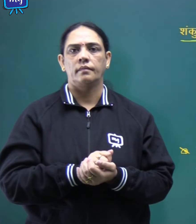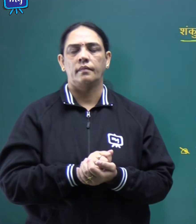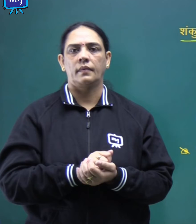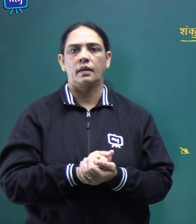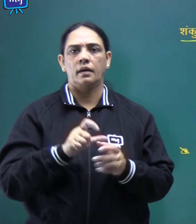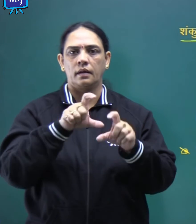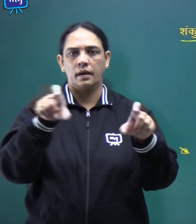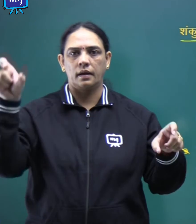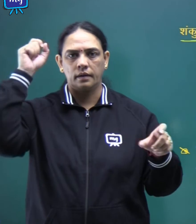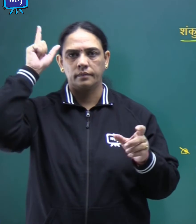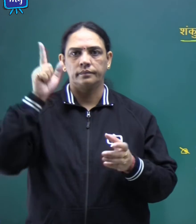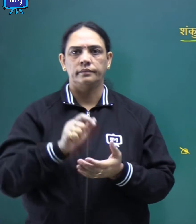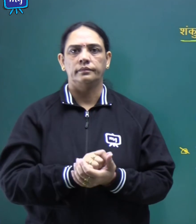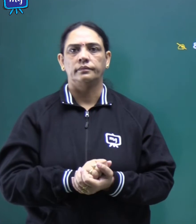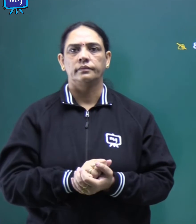समझ आ गया?